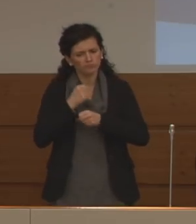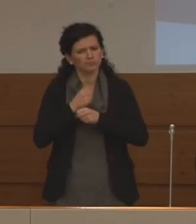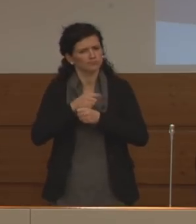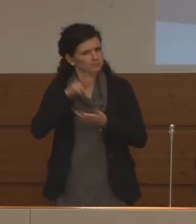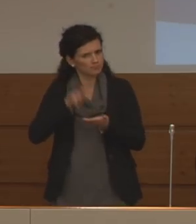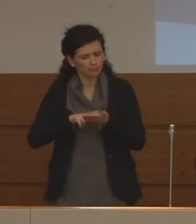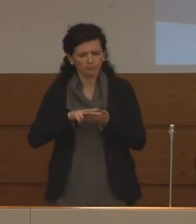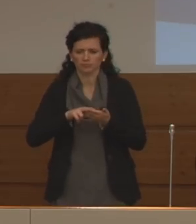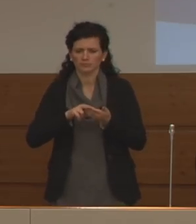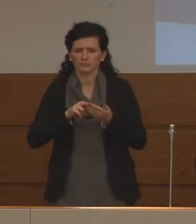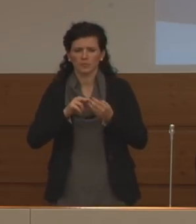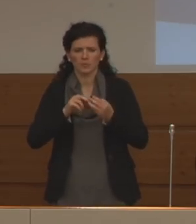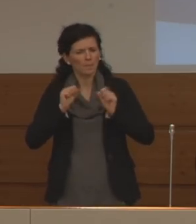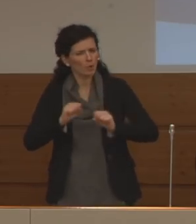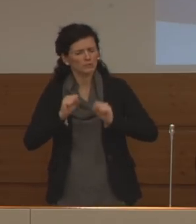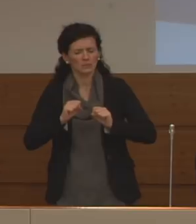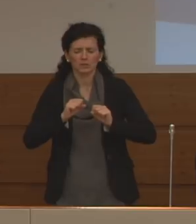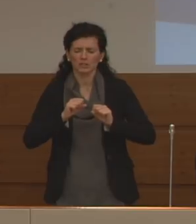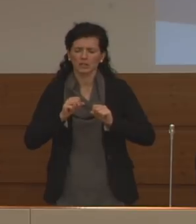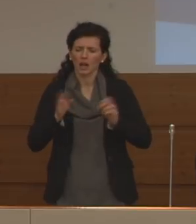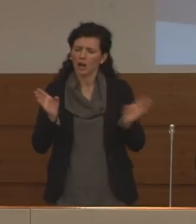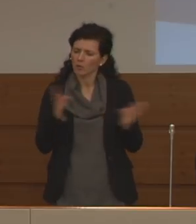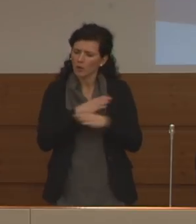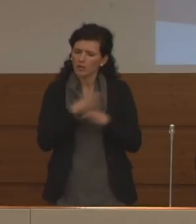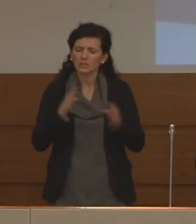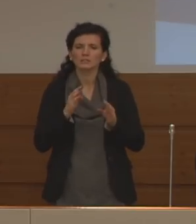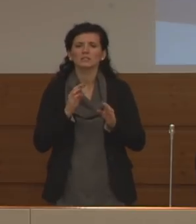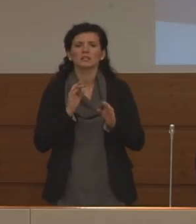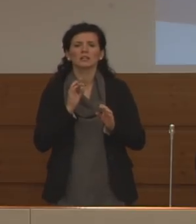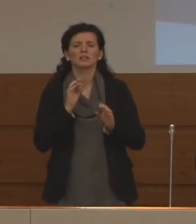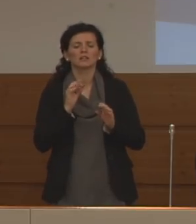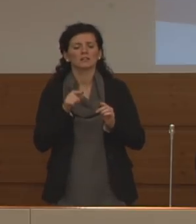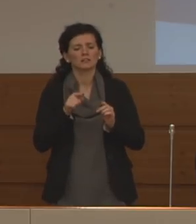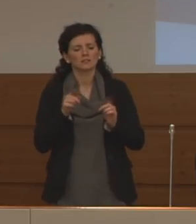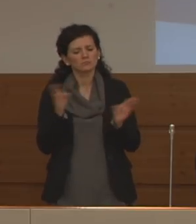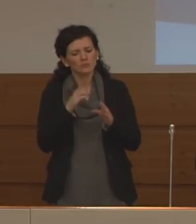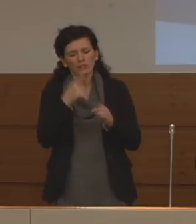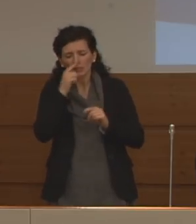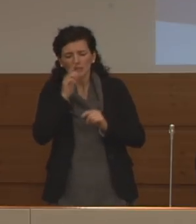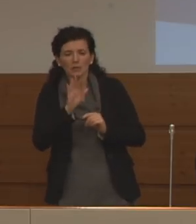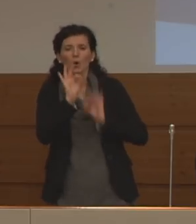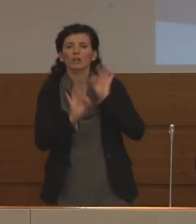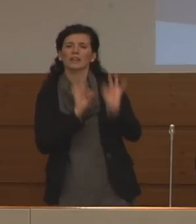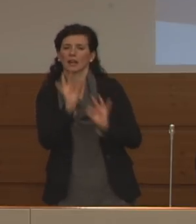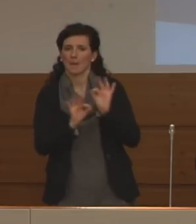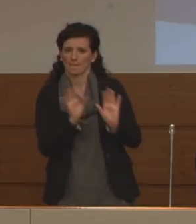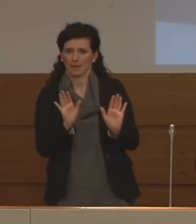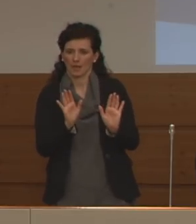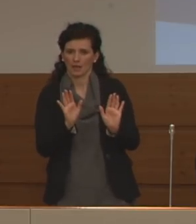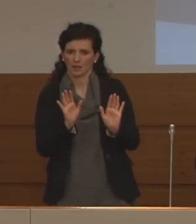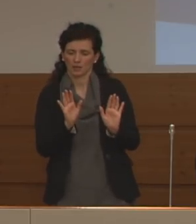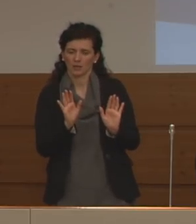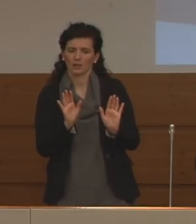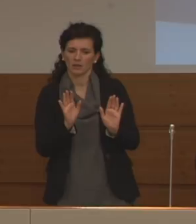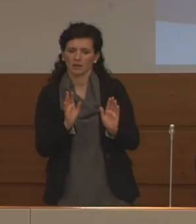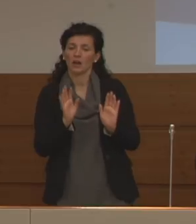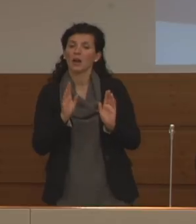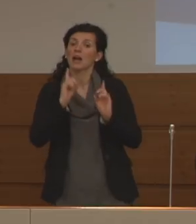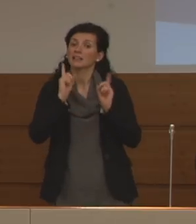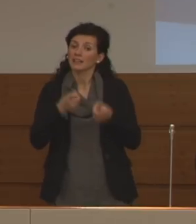tutte le opzioni terapeutiche però va fatto un distinguo un conto è